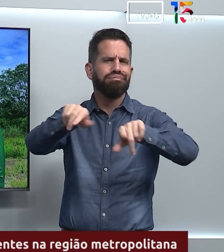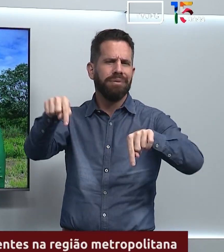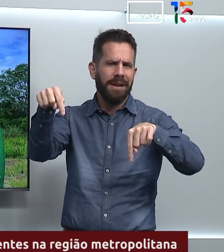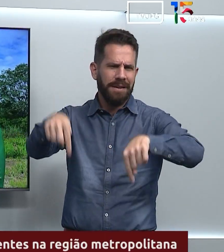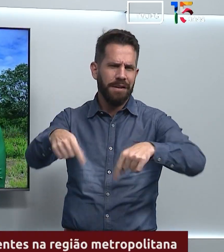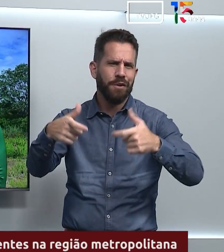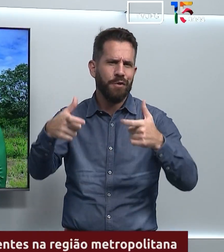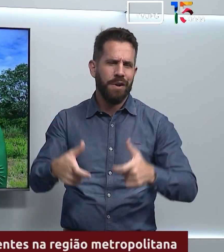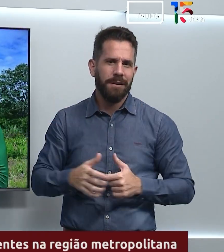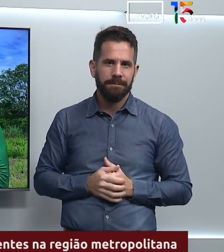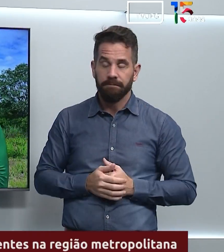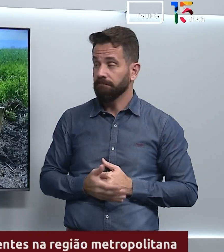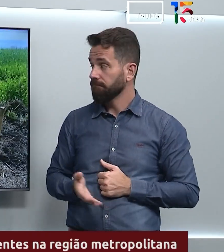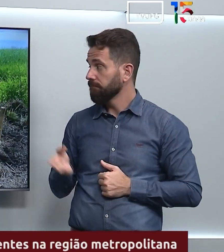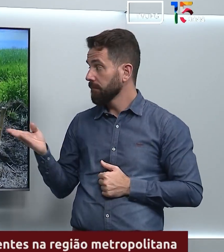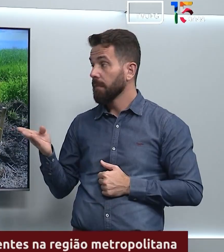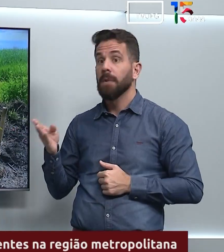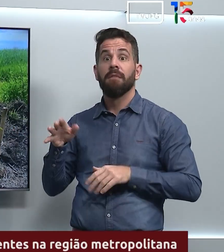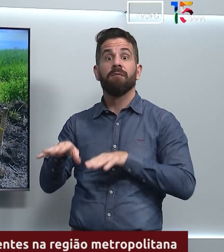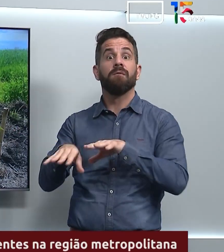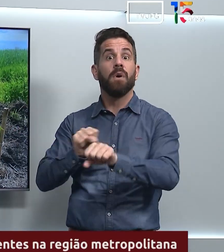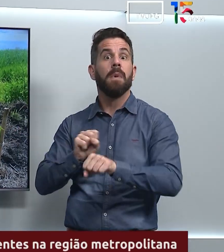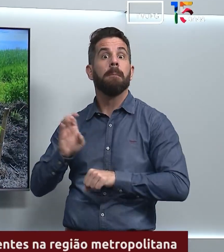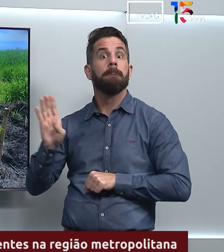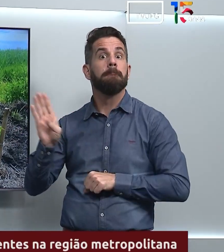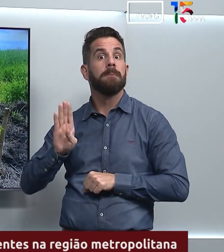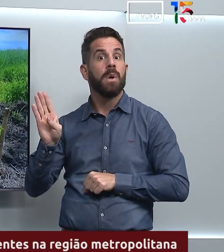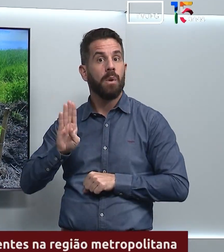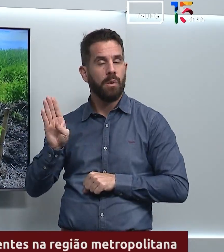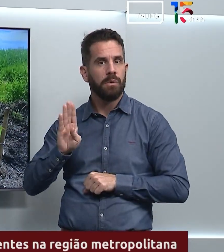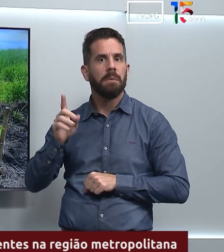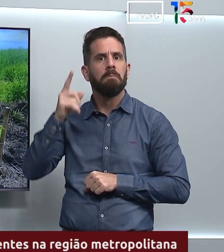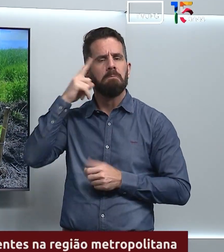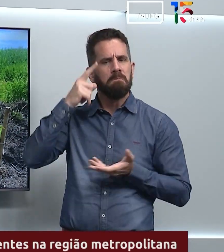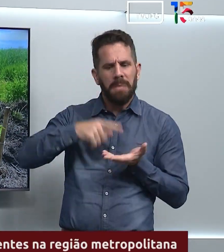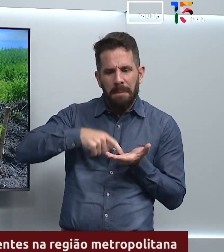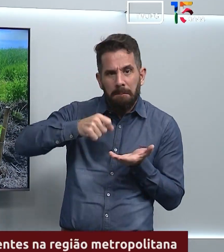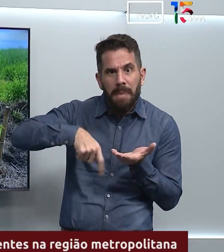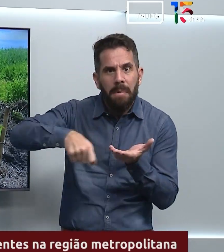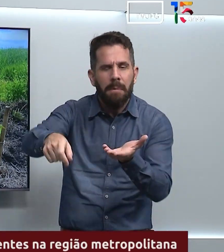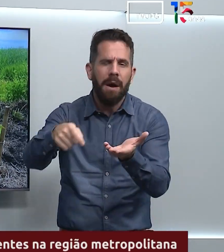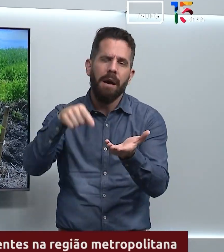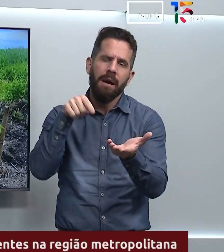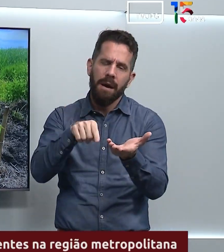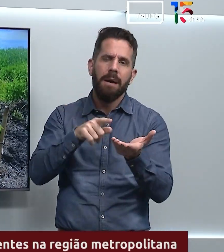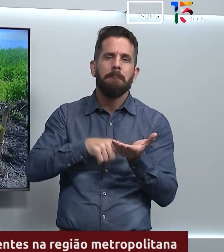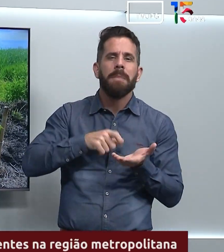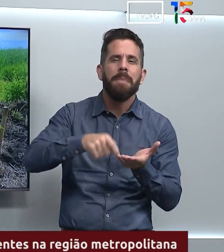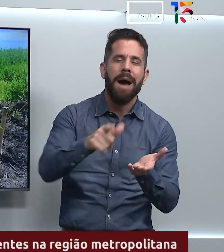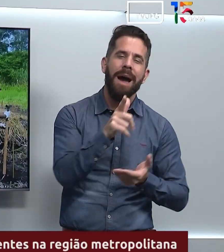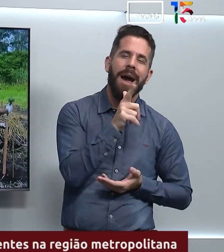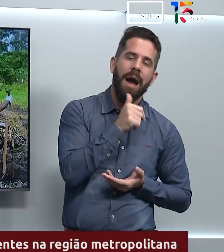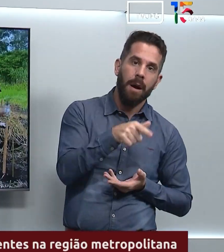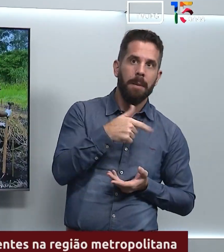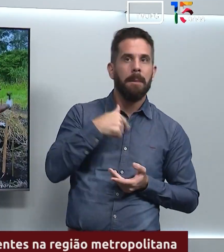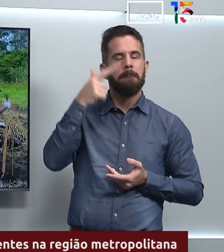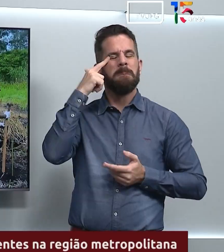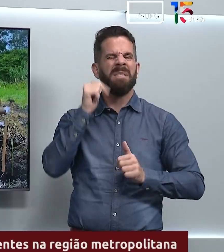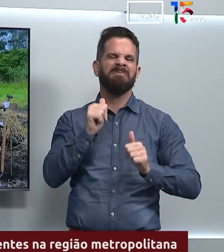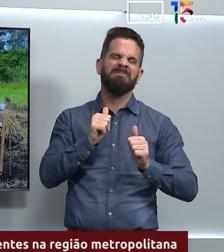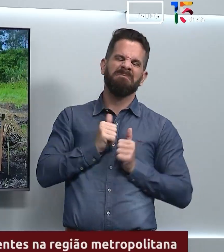é biólogo e explica que os plantadores de água não pensam em ficar parados. As perspectivas para o futuro